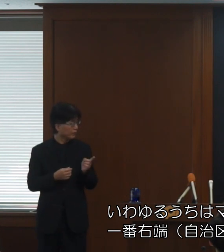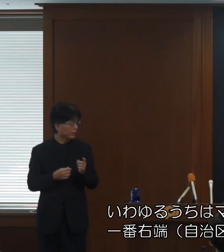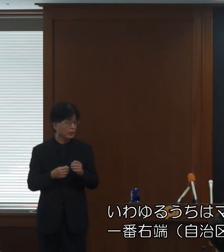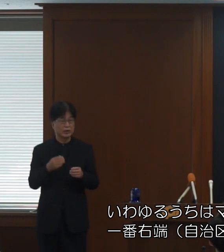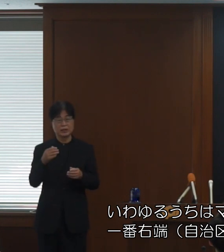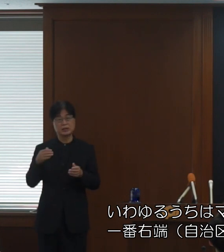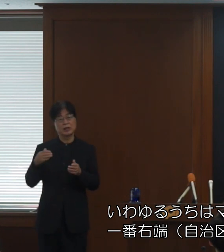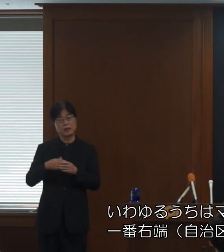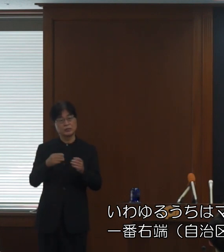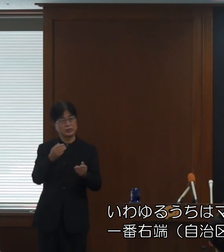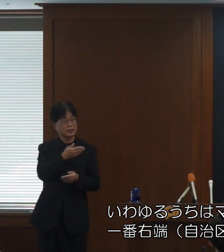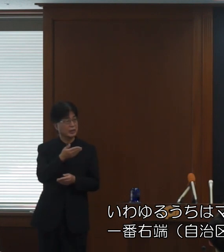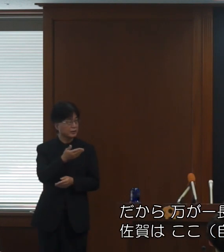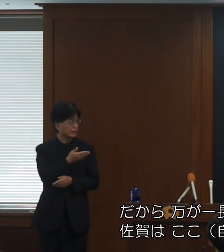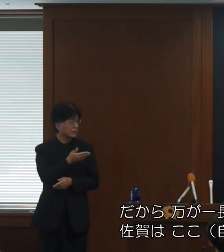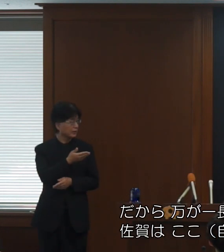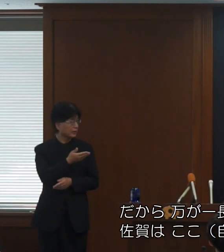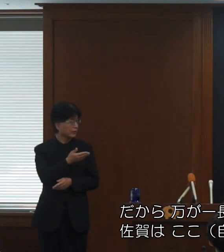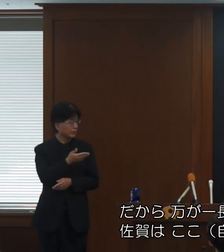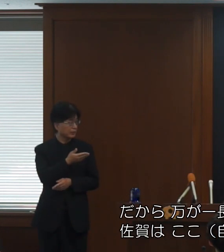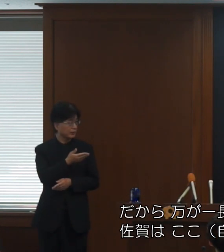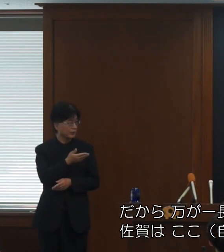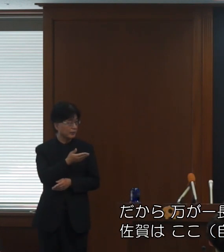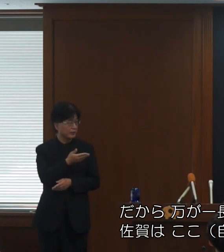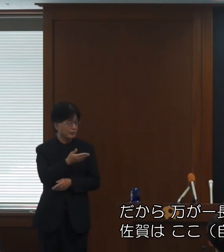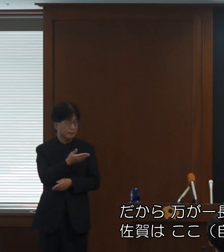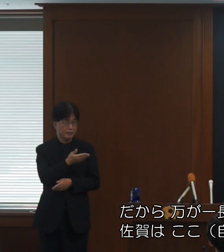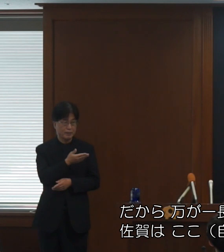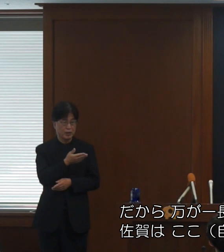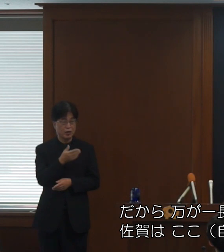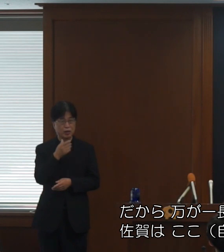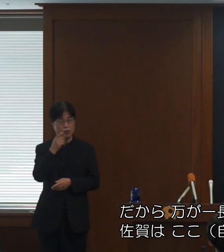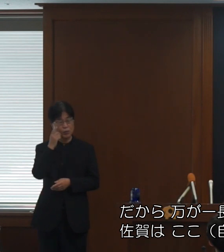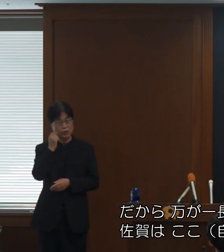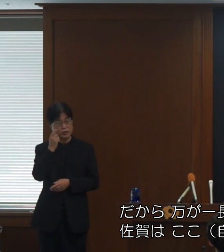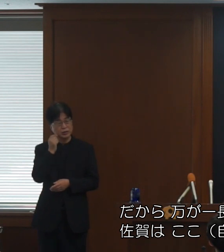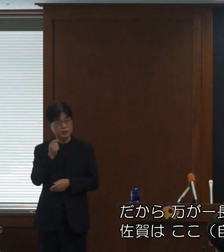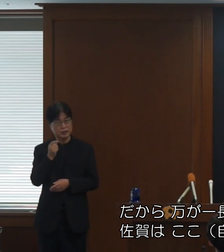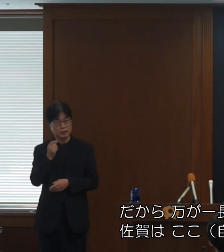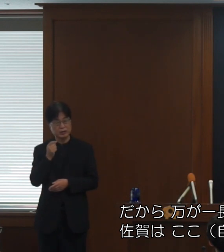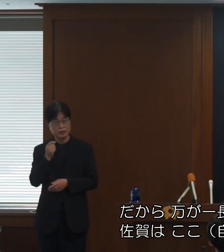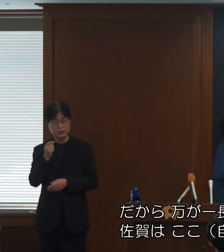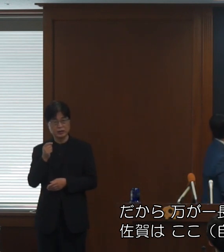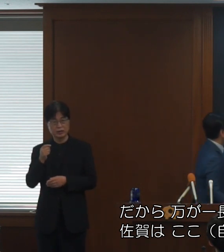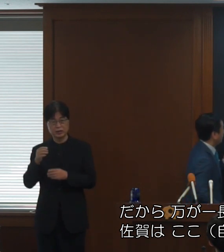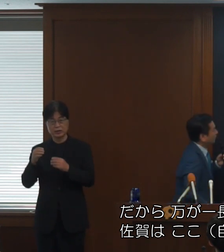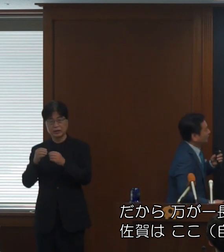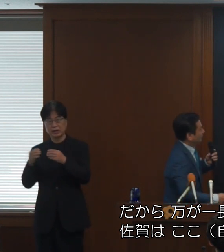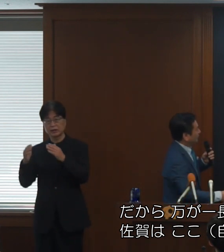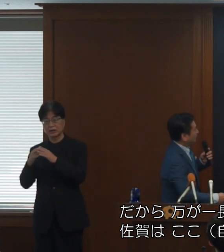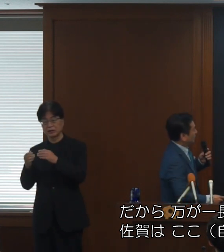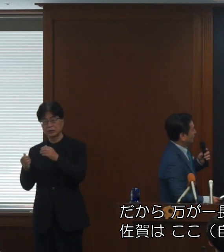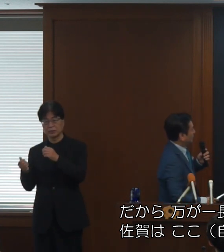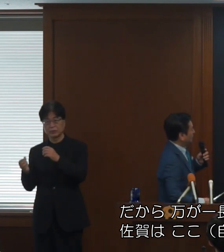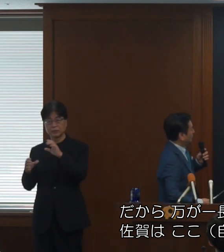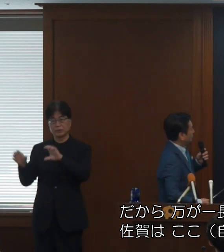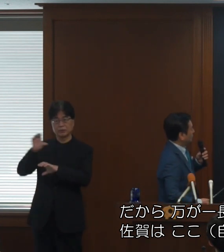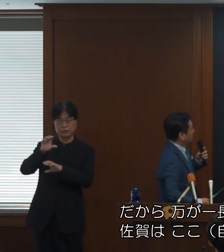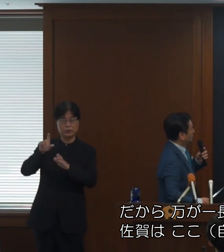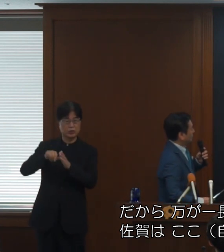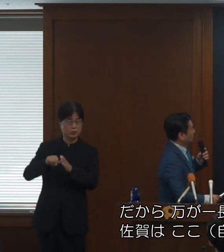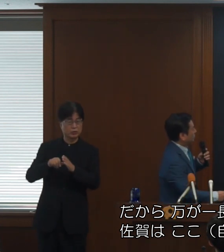右端ですねだから万が一長崎さんに逆転されると佐賀は